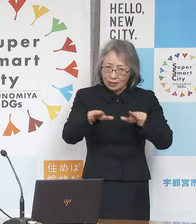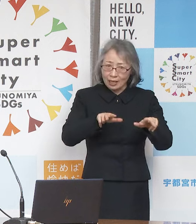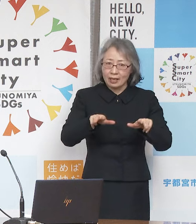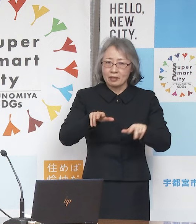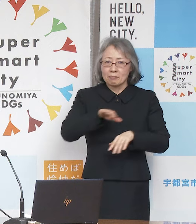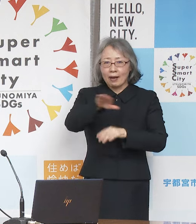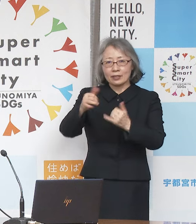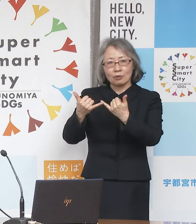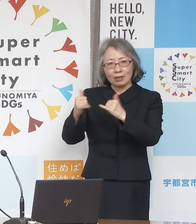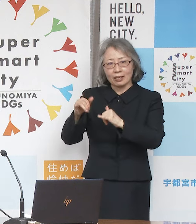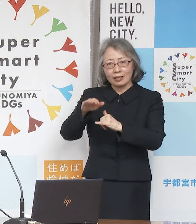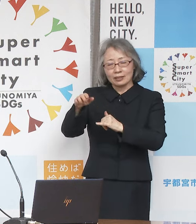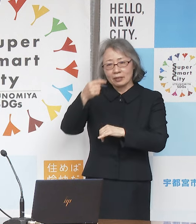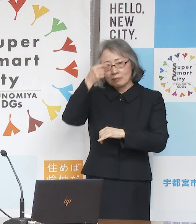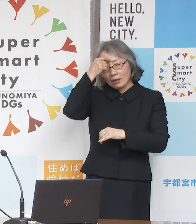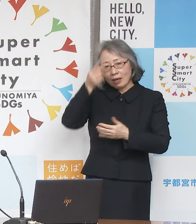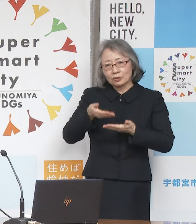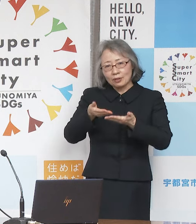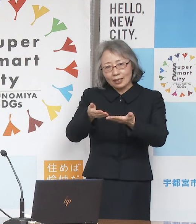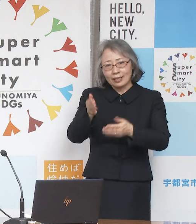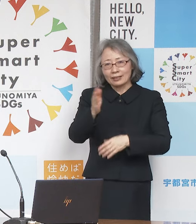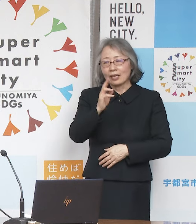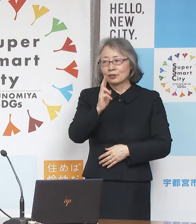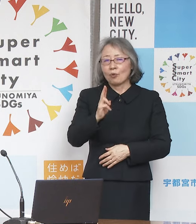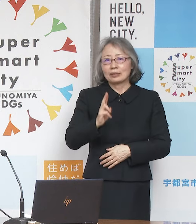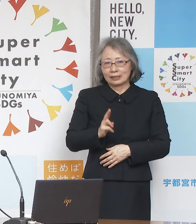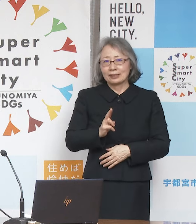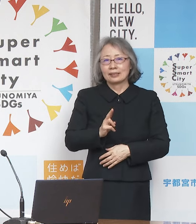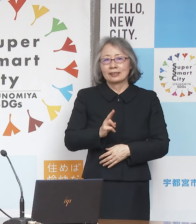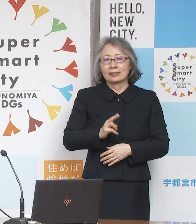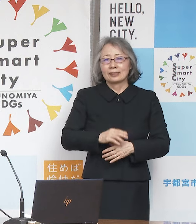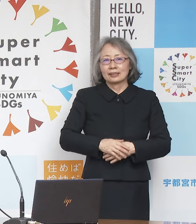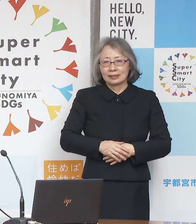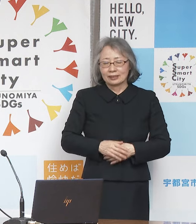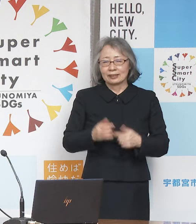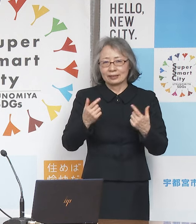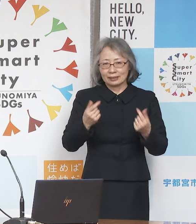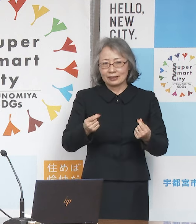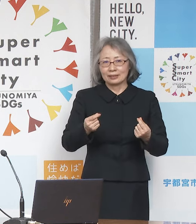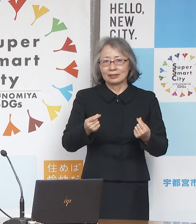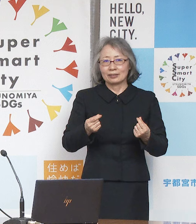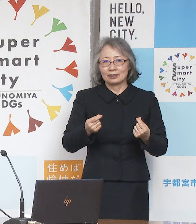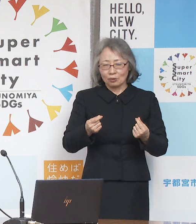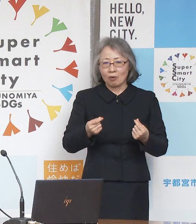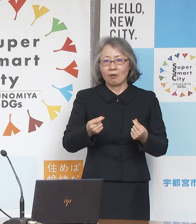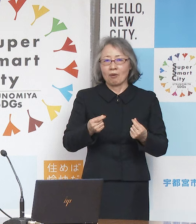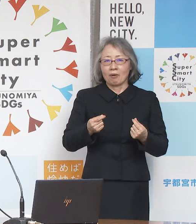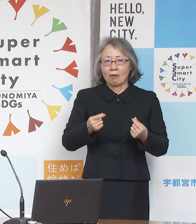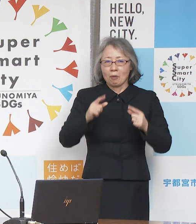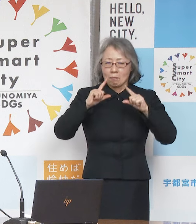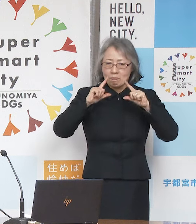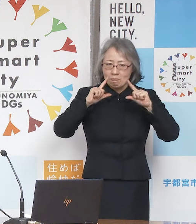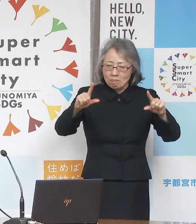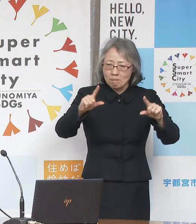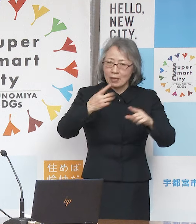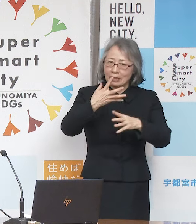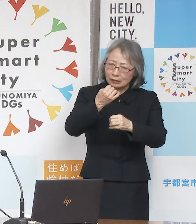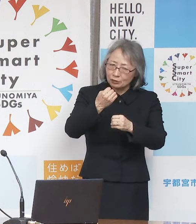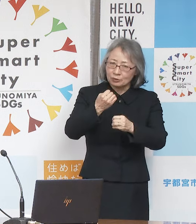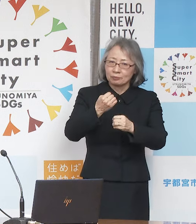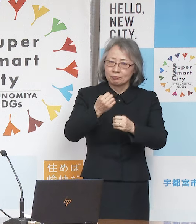周りの方々に迷惑がかからないようにえしっかりと明言するべき時というのは